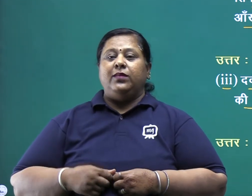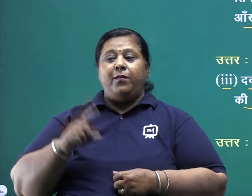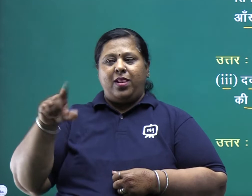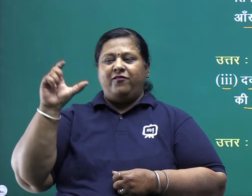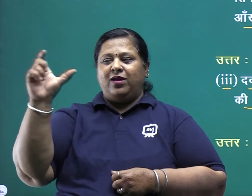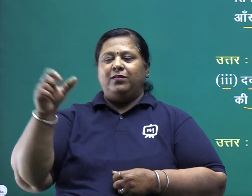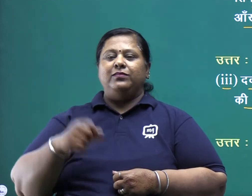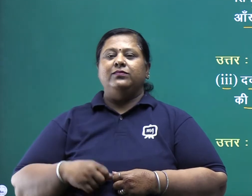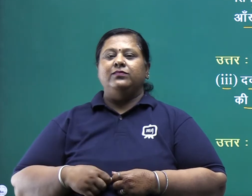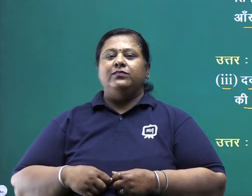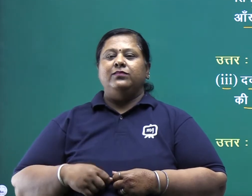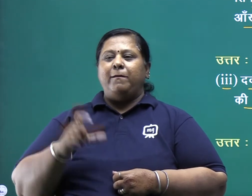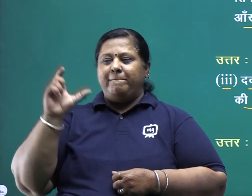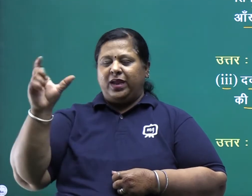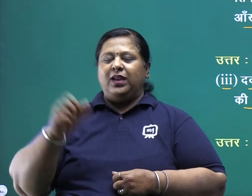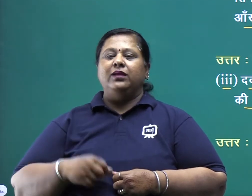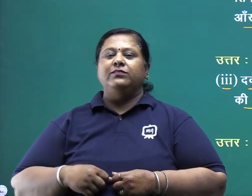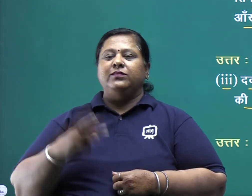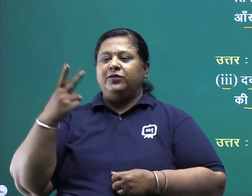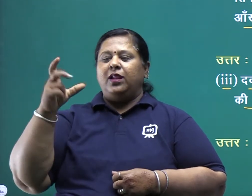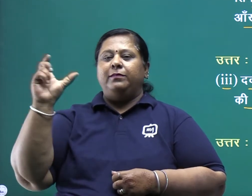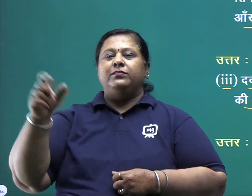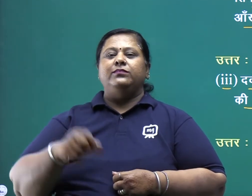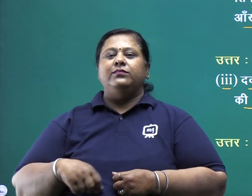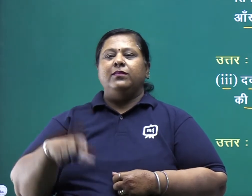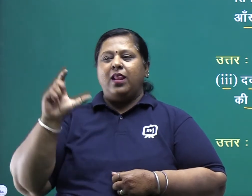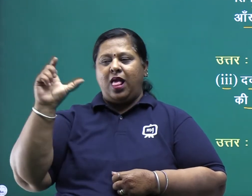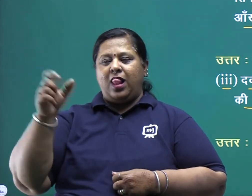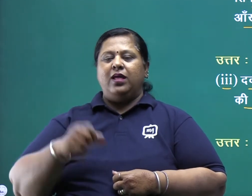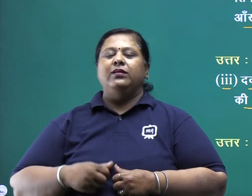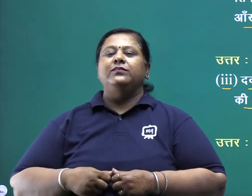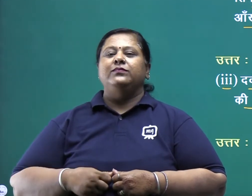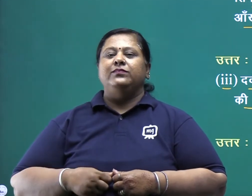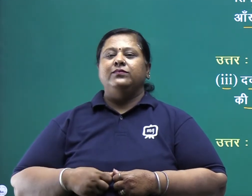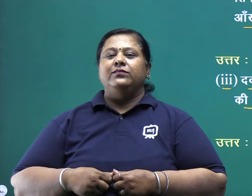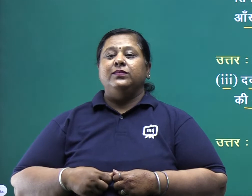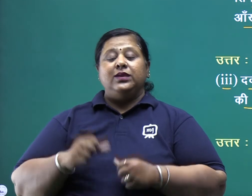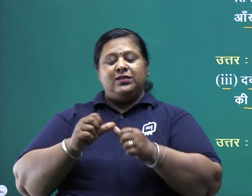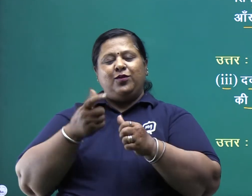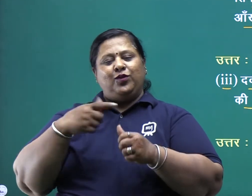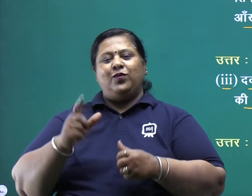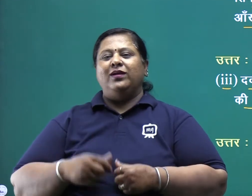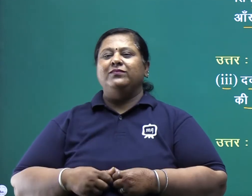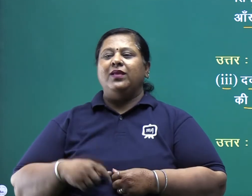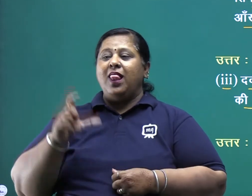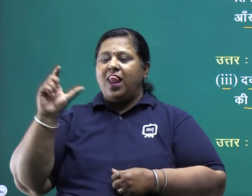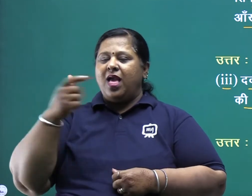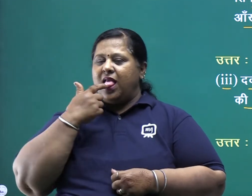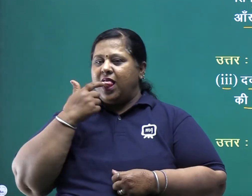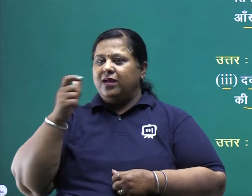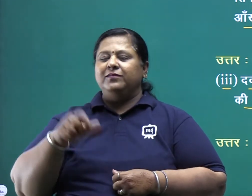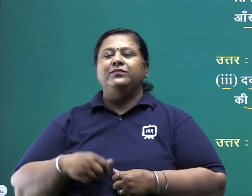पहला विकल्प पीली या दूसरा विकल्प लाल। तो सही उत्तर होगा